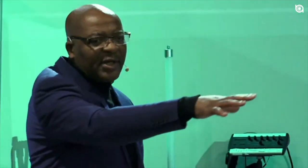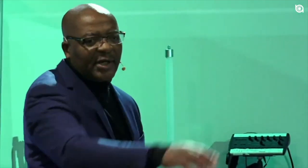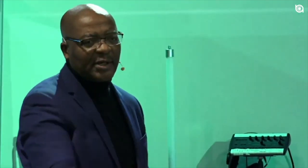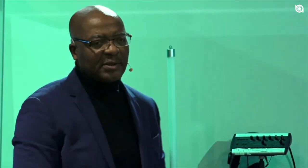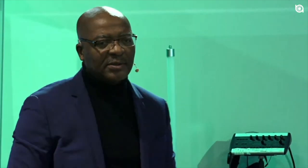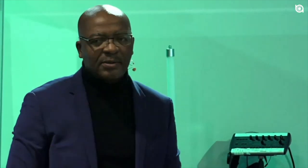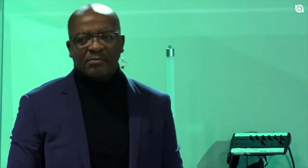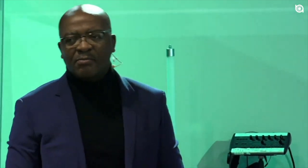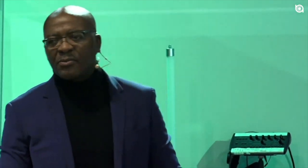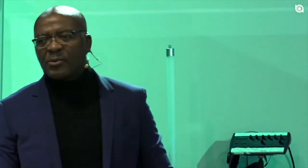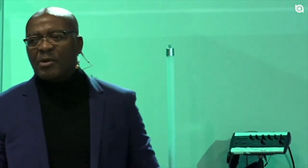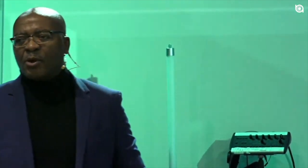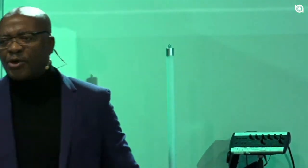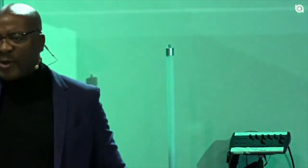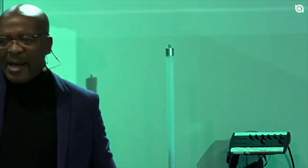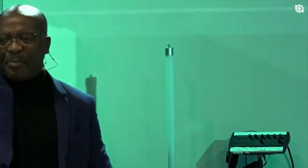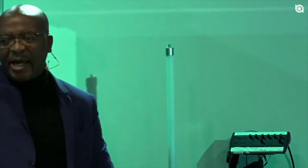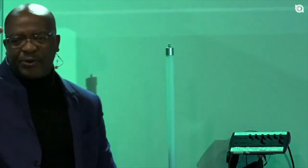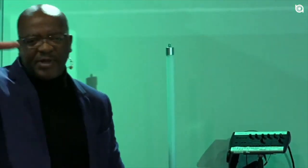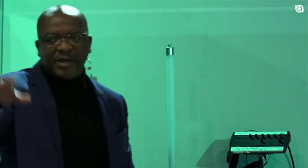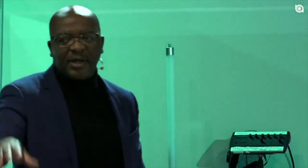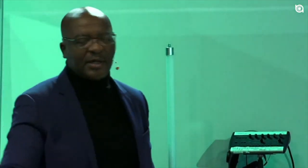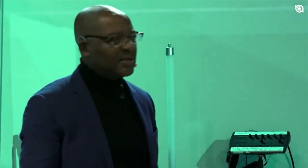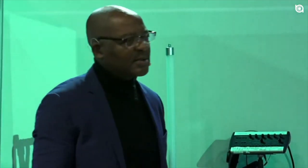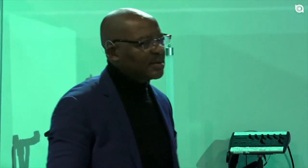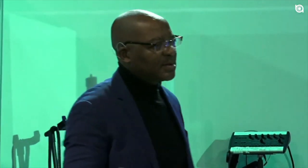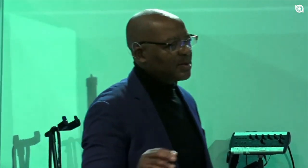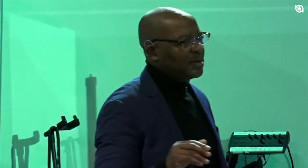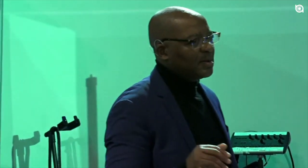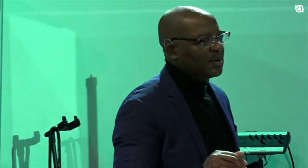du Seigneur. Reçois la paix du Seigneur.